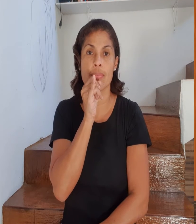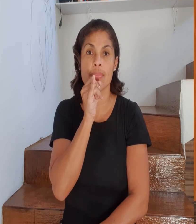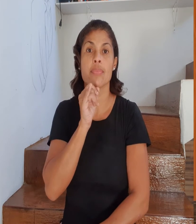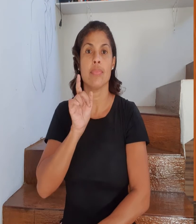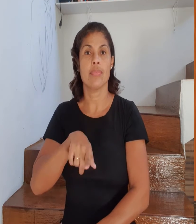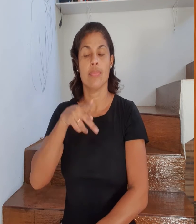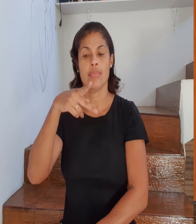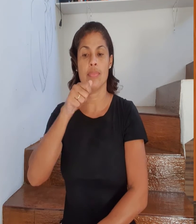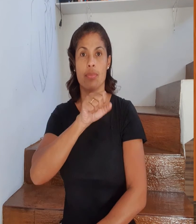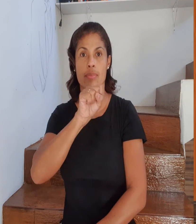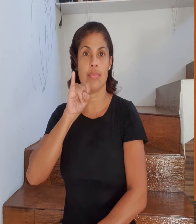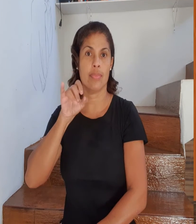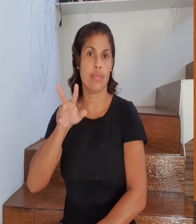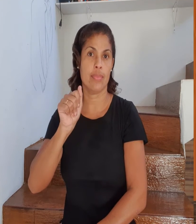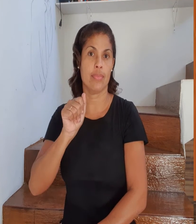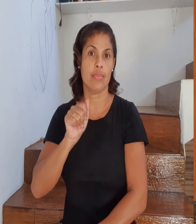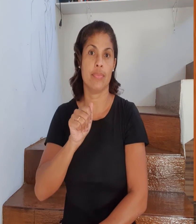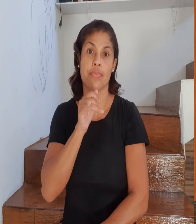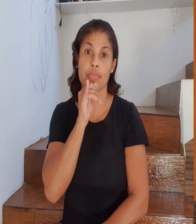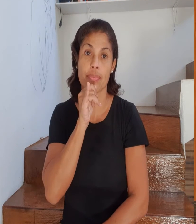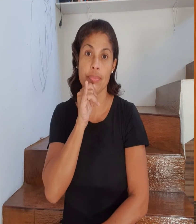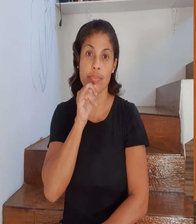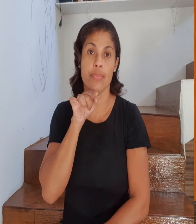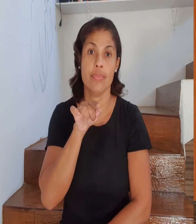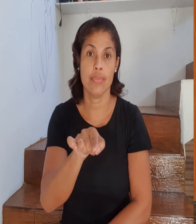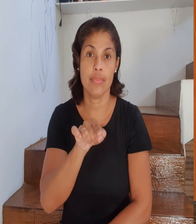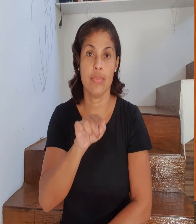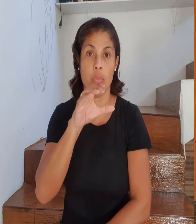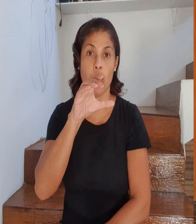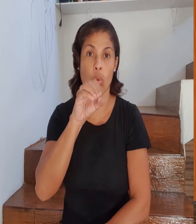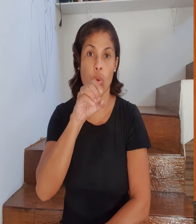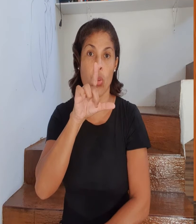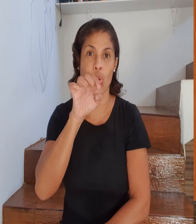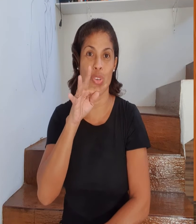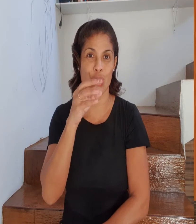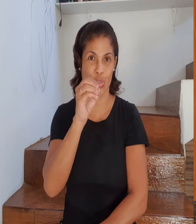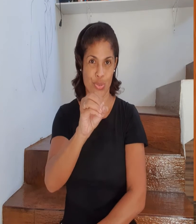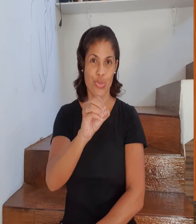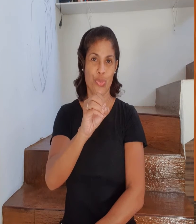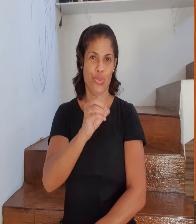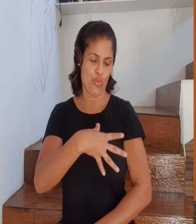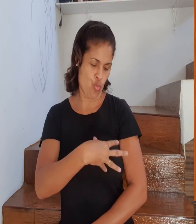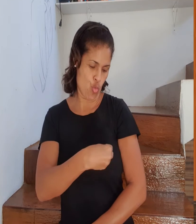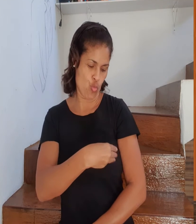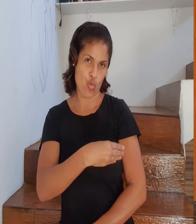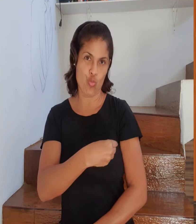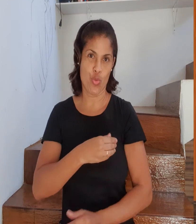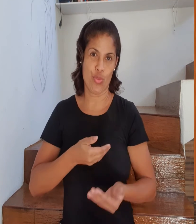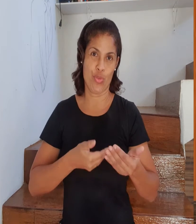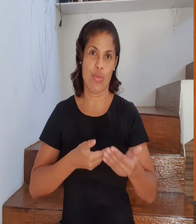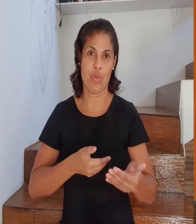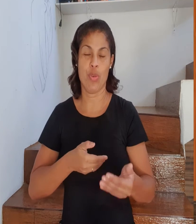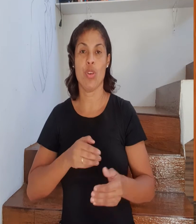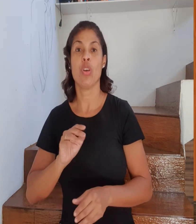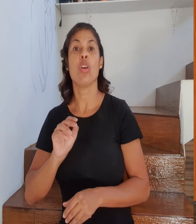São exemplos de imunidade passiva a transferência de anticorpos pelo colostro e leite materno, o soro